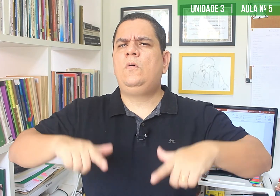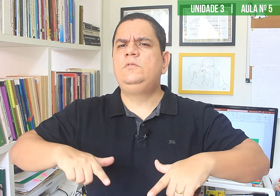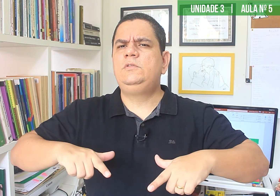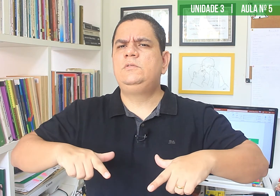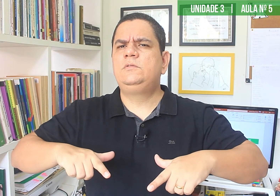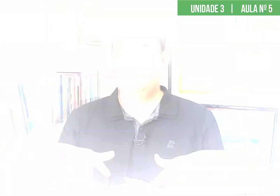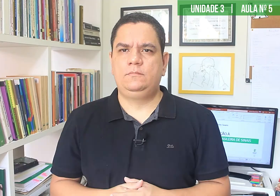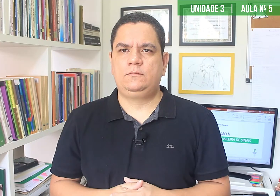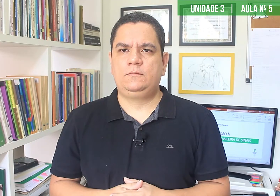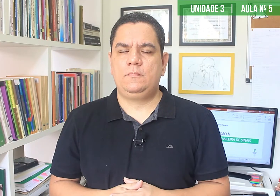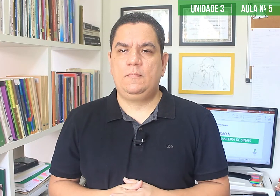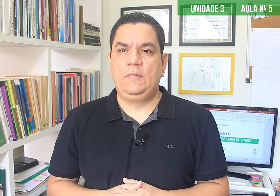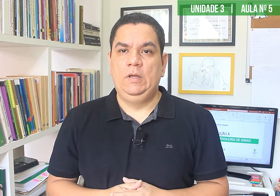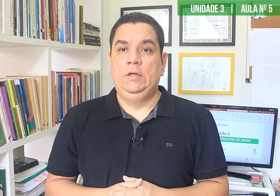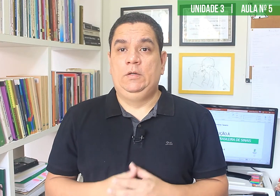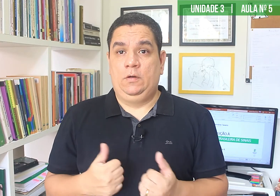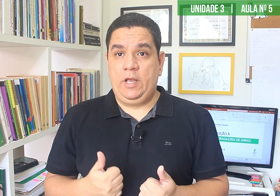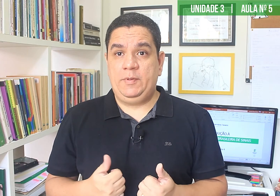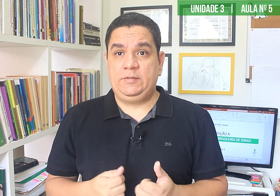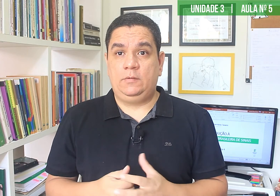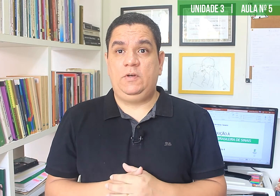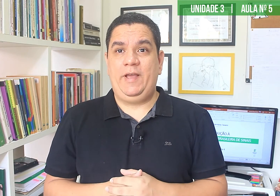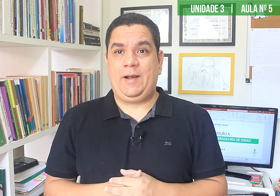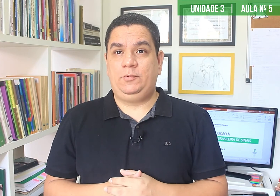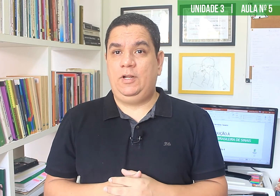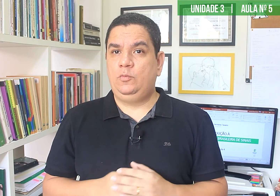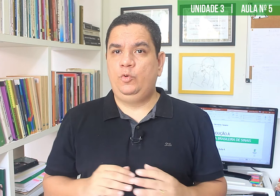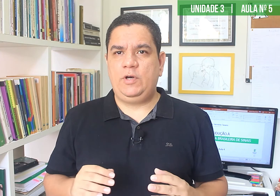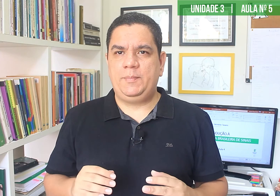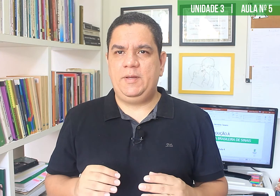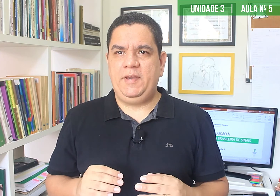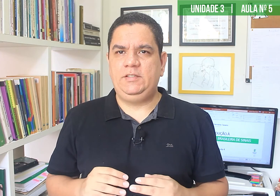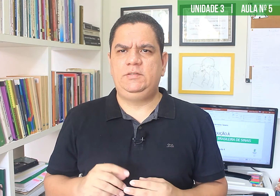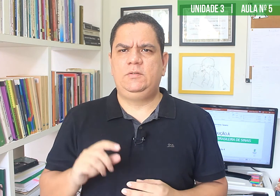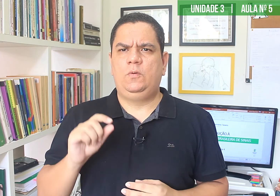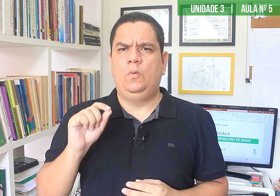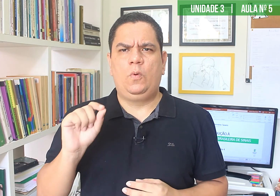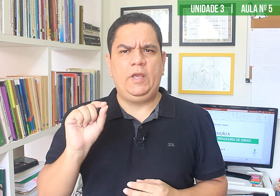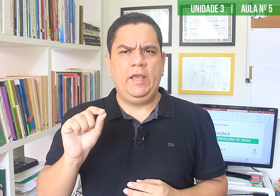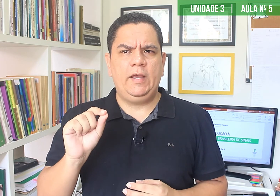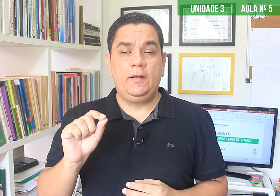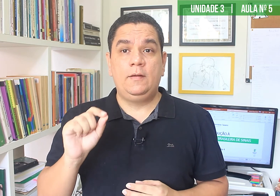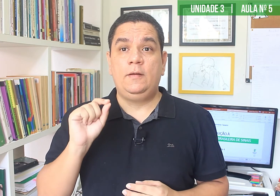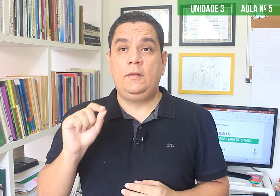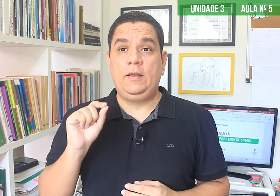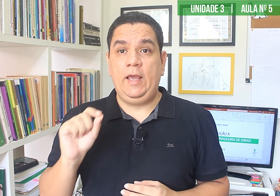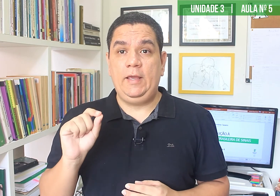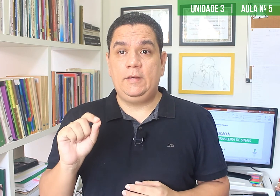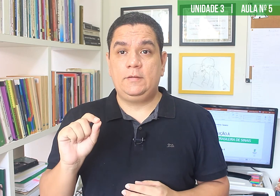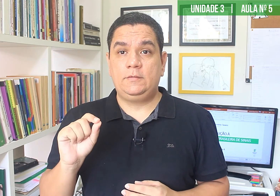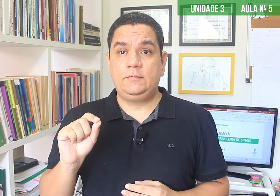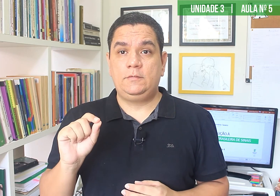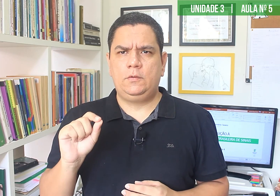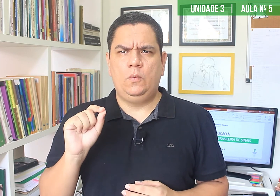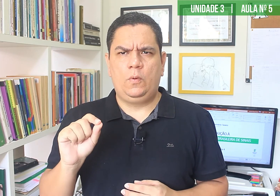Onde? Ok, pessoal? Então, recapitulando muito rapidamente. O que, quem. O